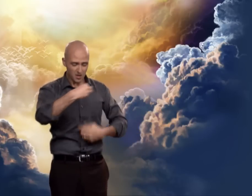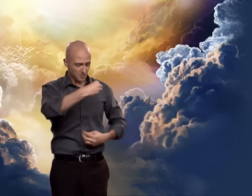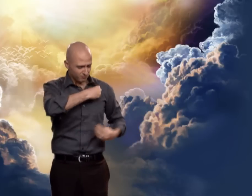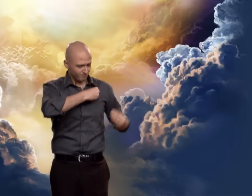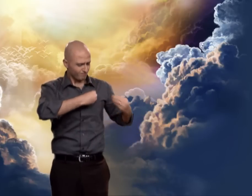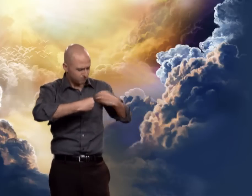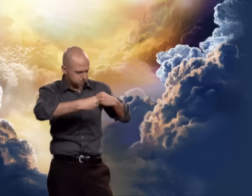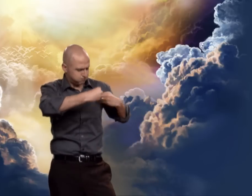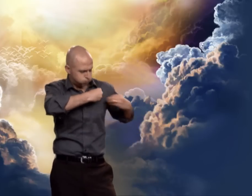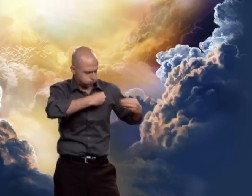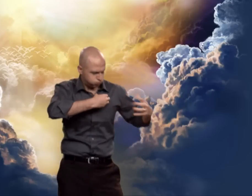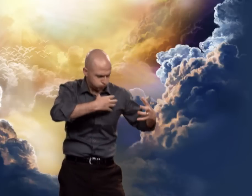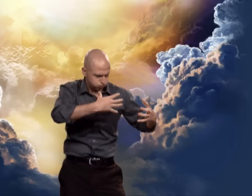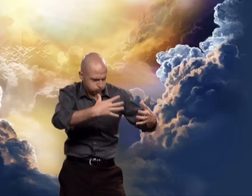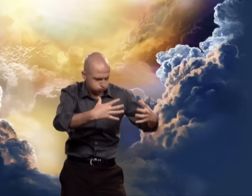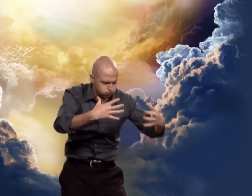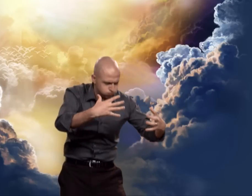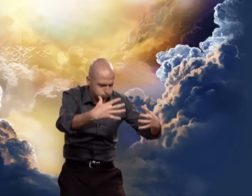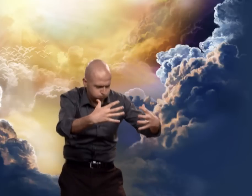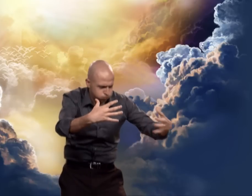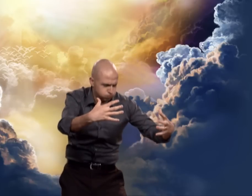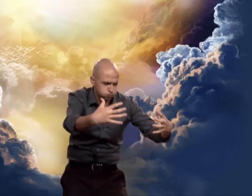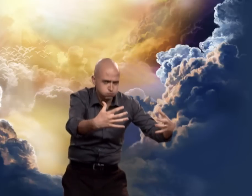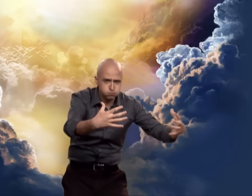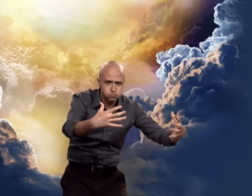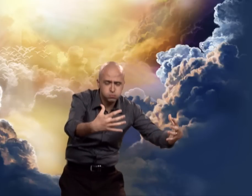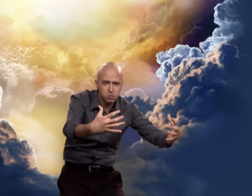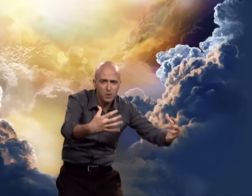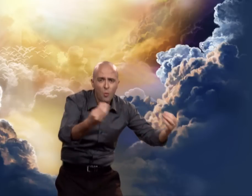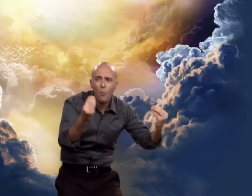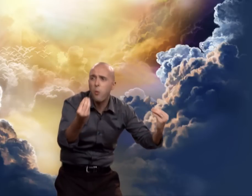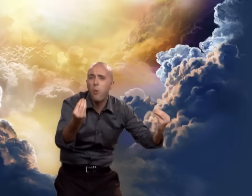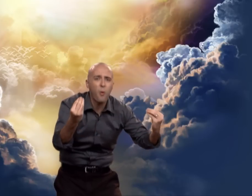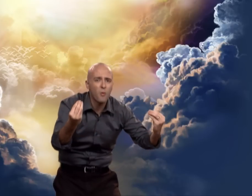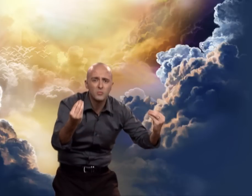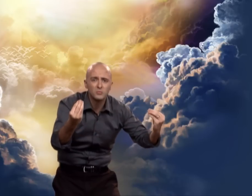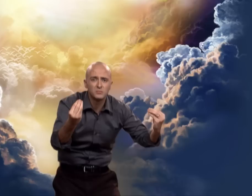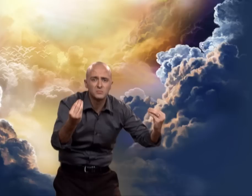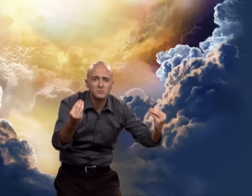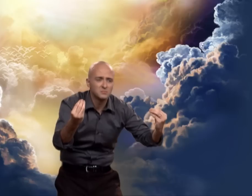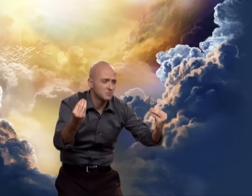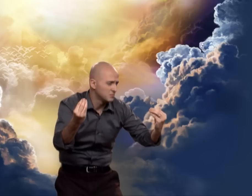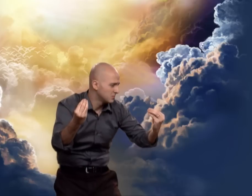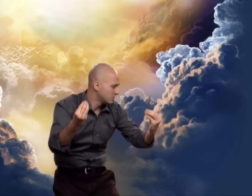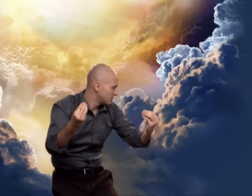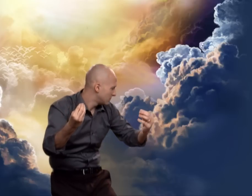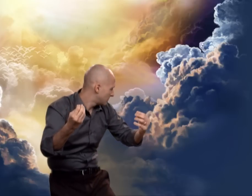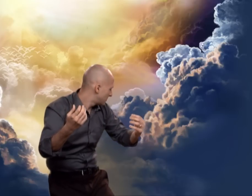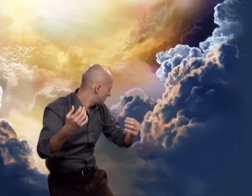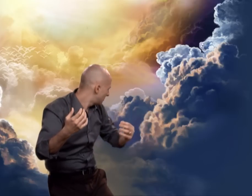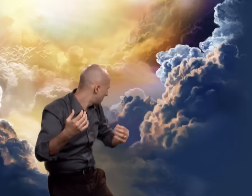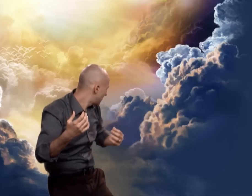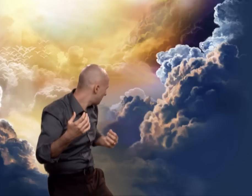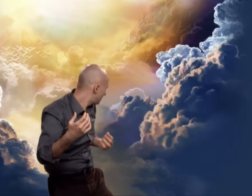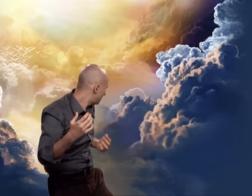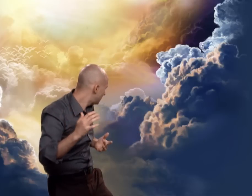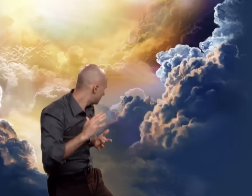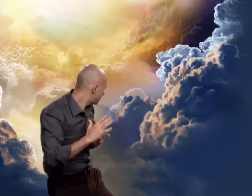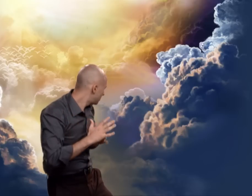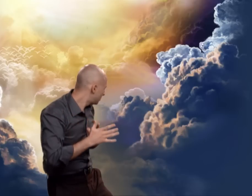felizes, caso fosse possível. Deus os cerca de manifestações de seu amor e lhes oferece sua